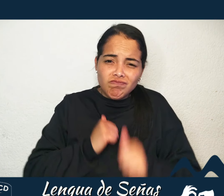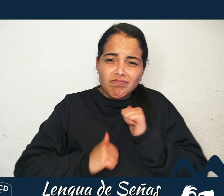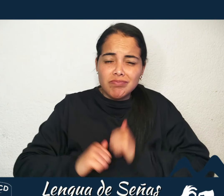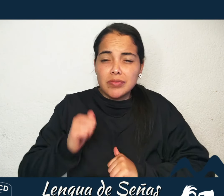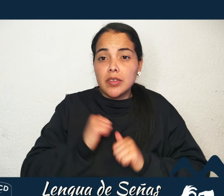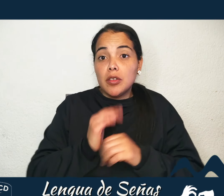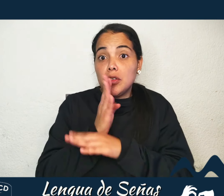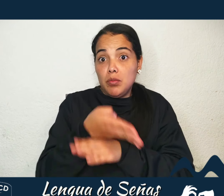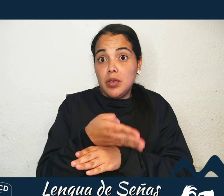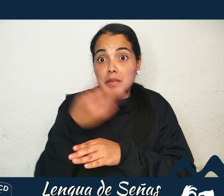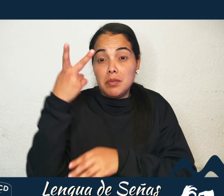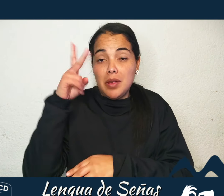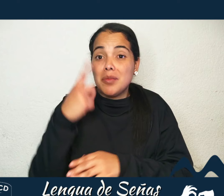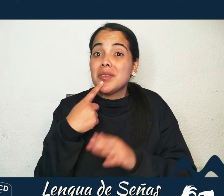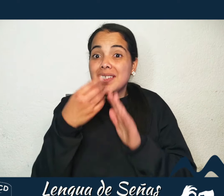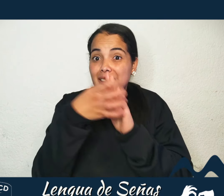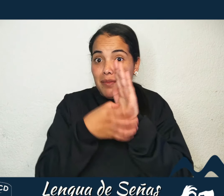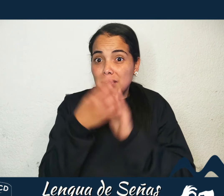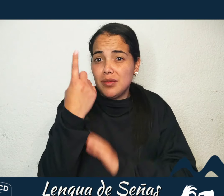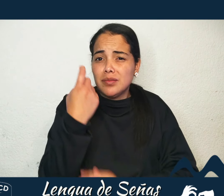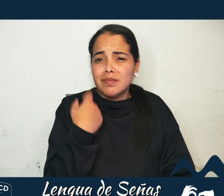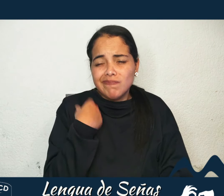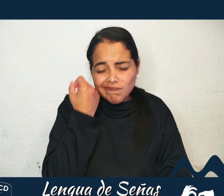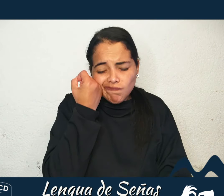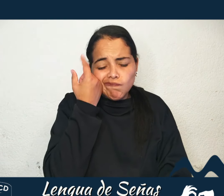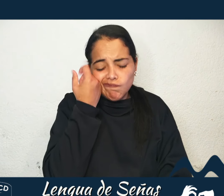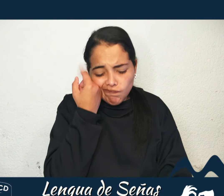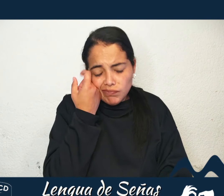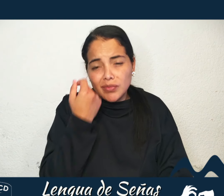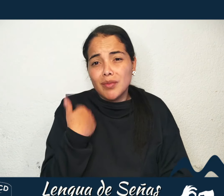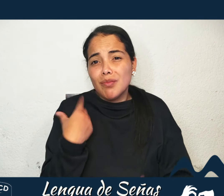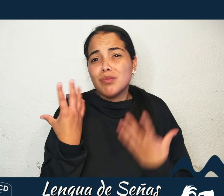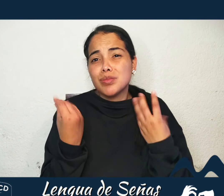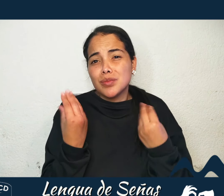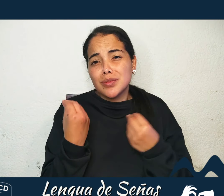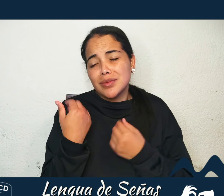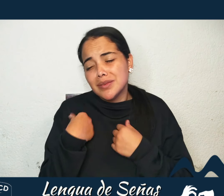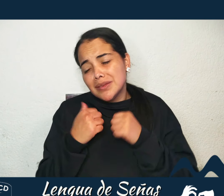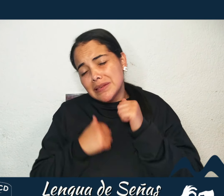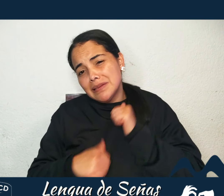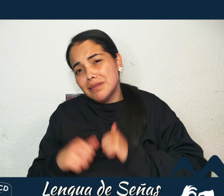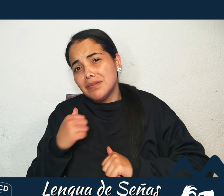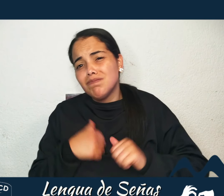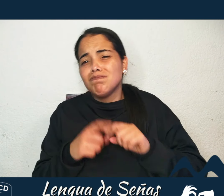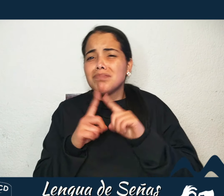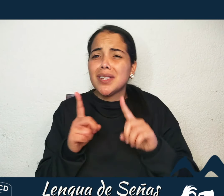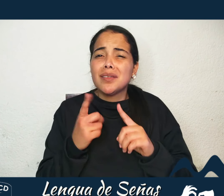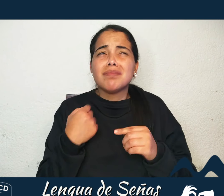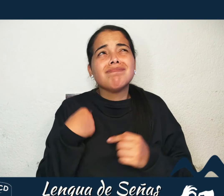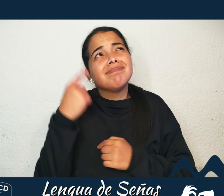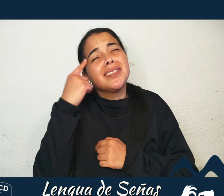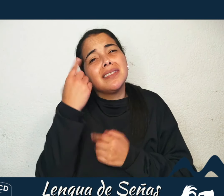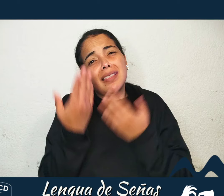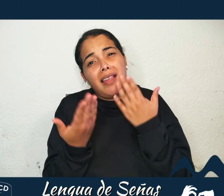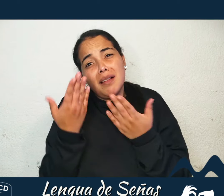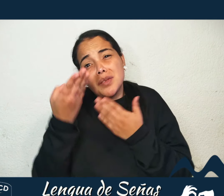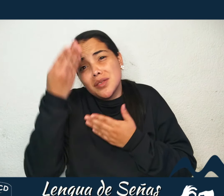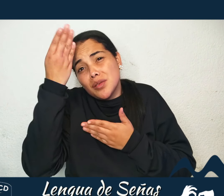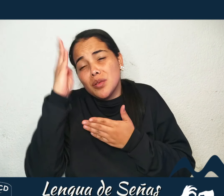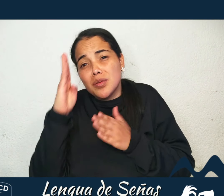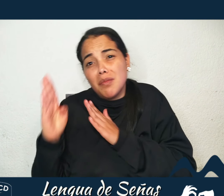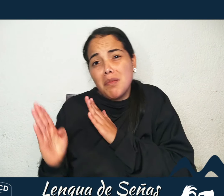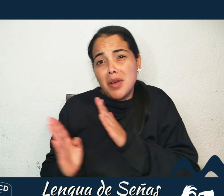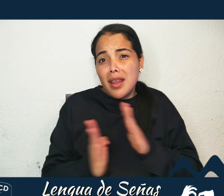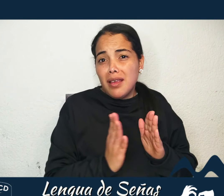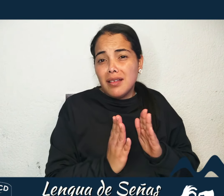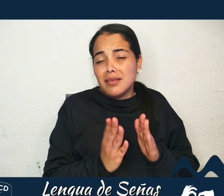en sus debilidades, porque él entendía de que esas debilidades tenían un propósito. Y ahí es donde